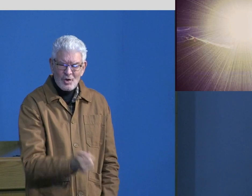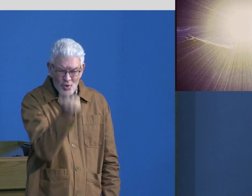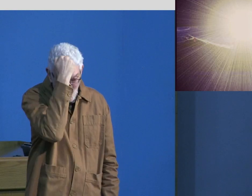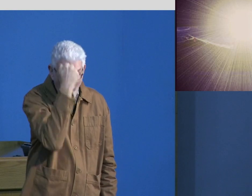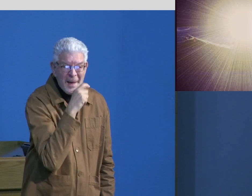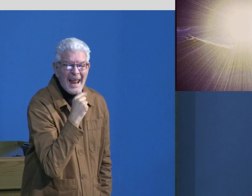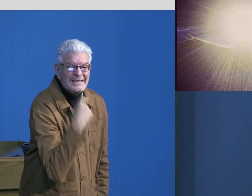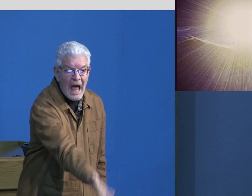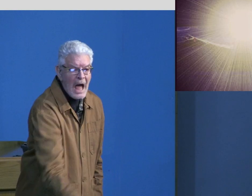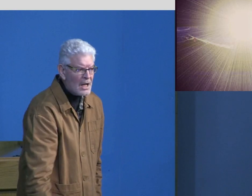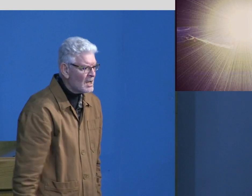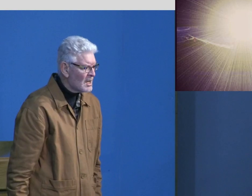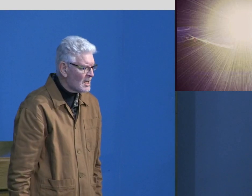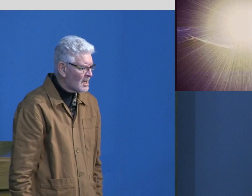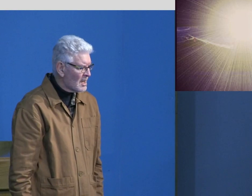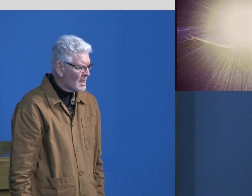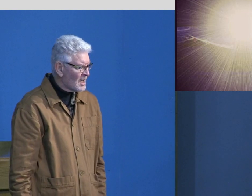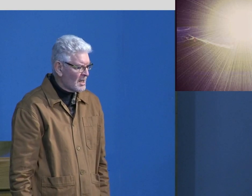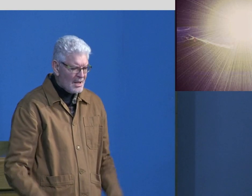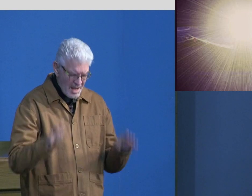buig voor hom. Regtig dom mense.